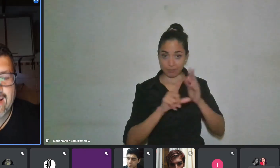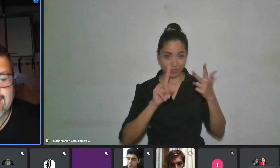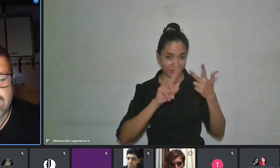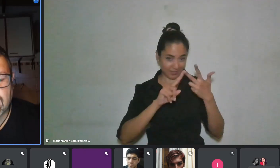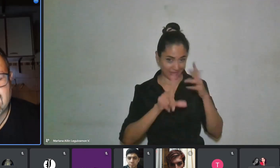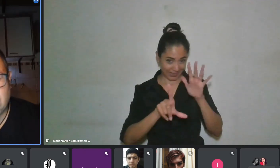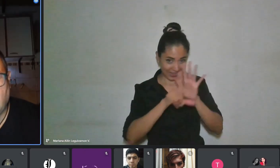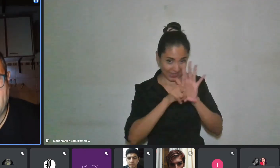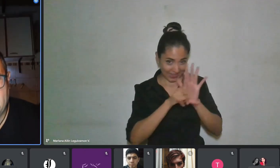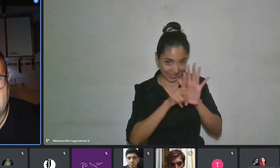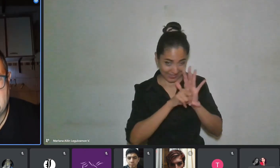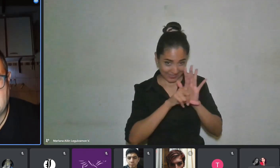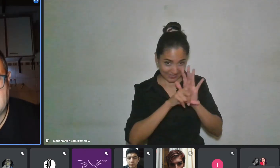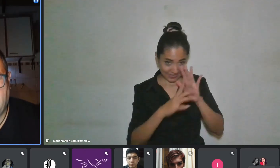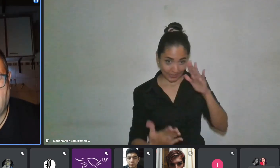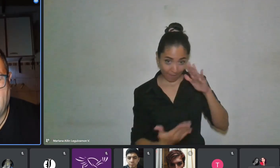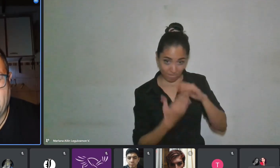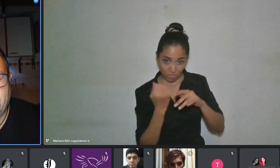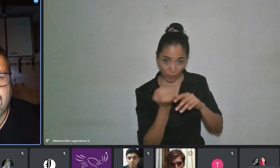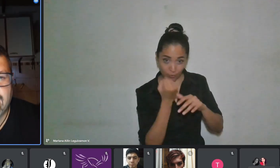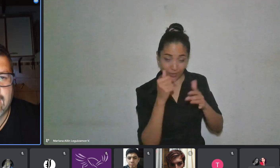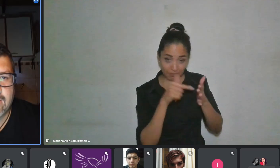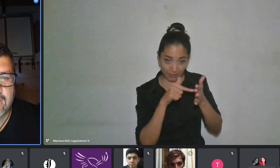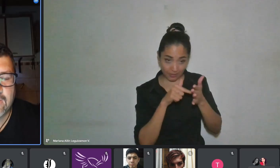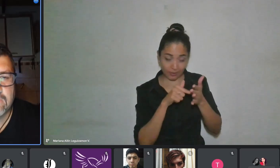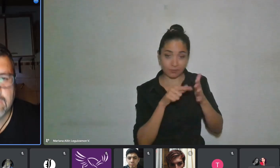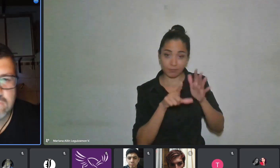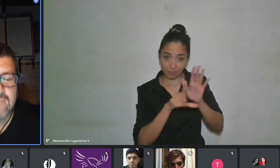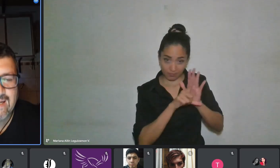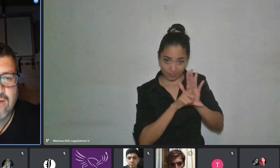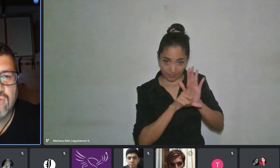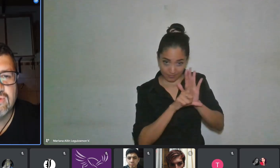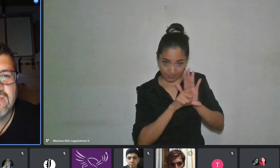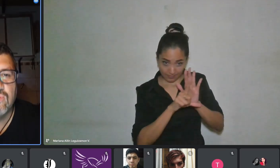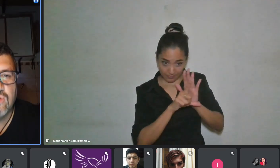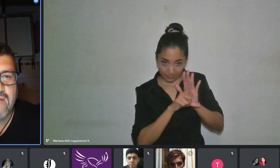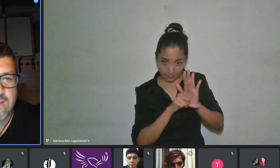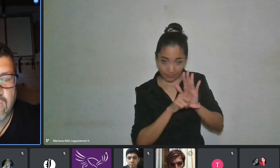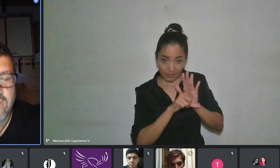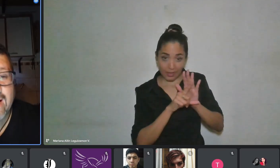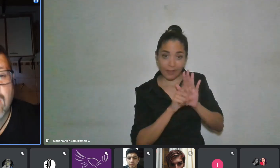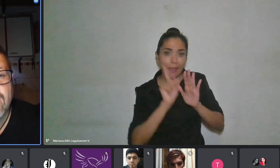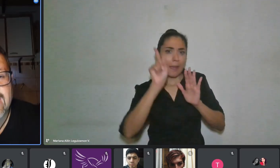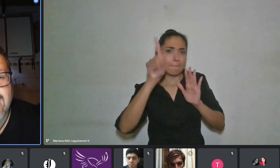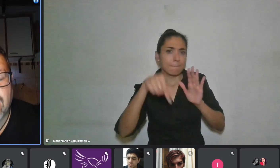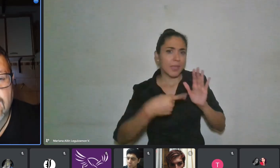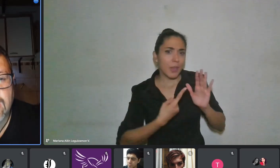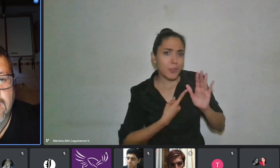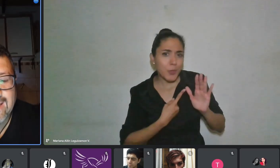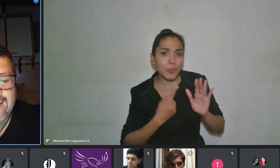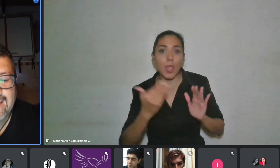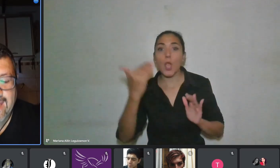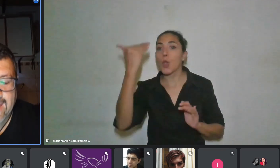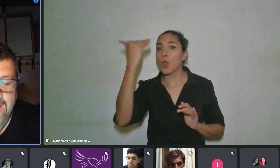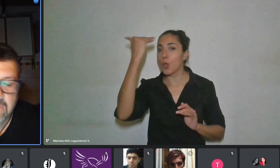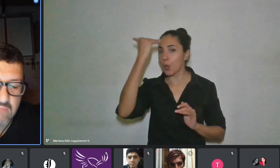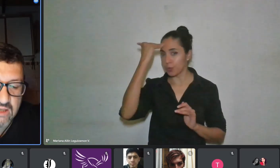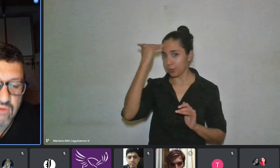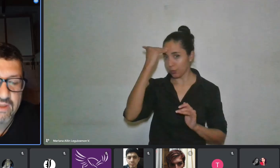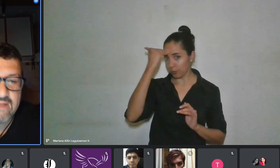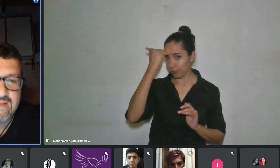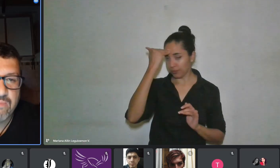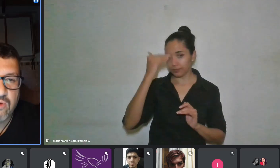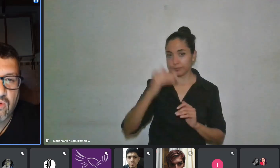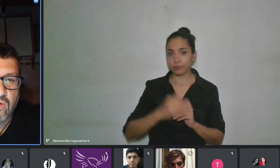las que se toman en cierta forma del constitucionalismo. Y acá comenzamos en